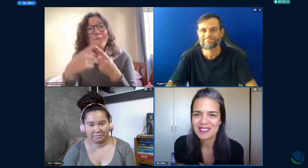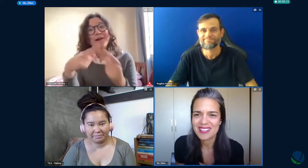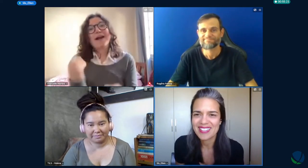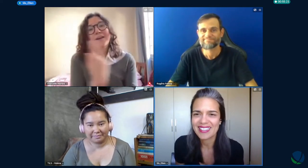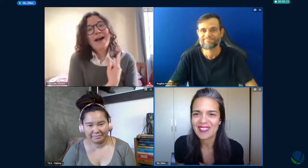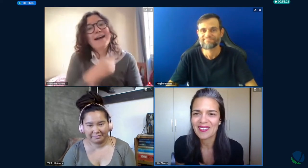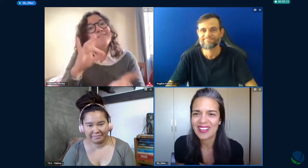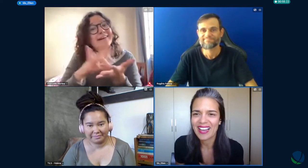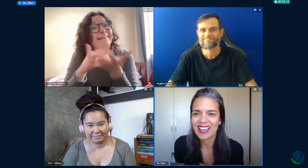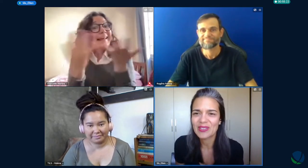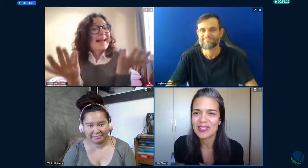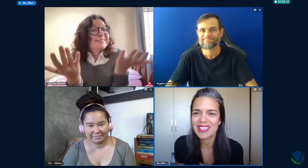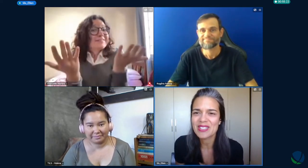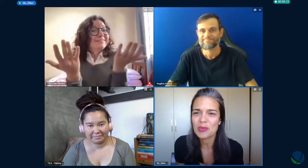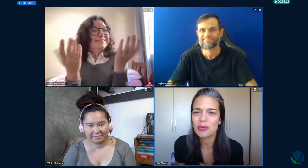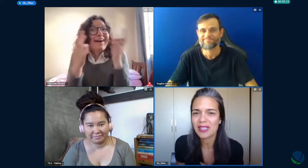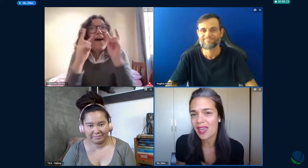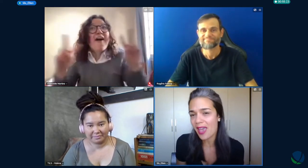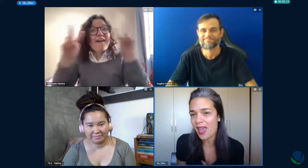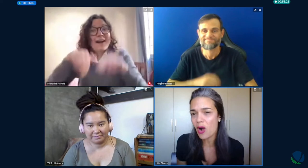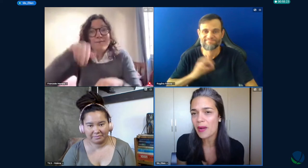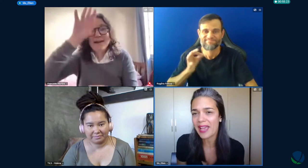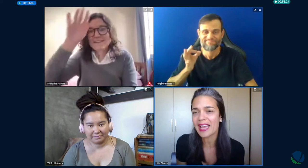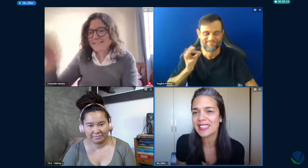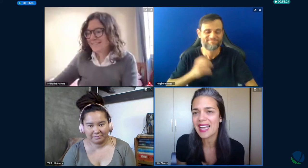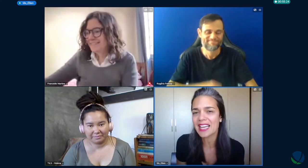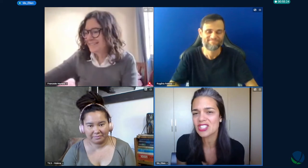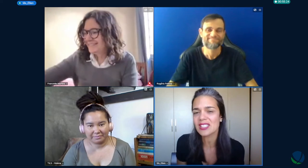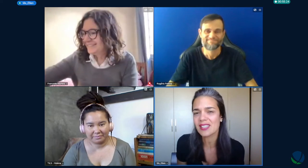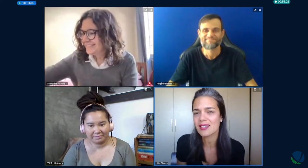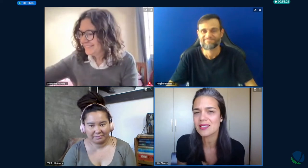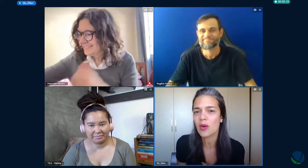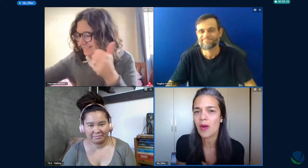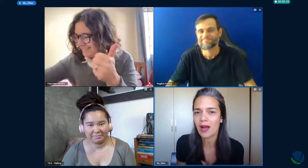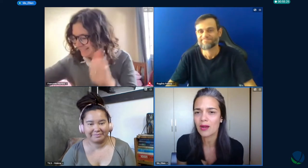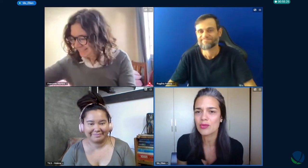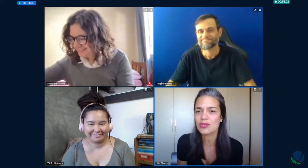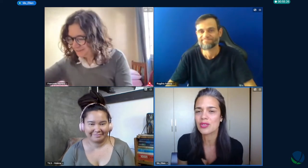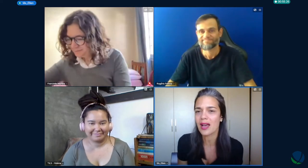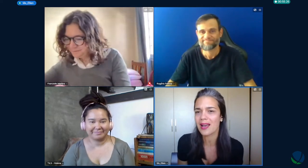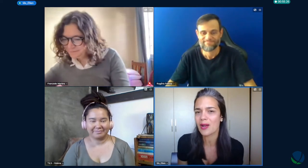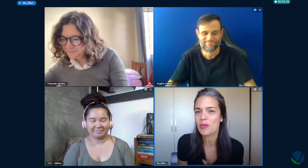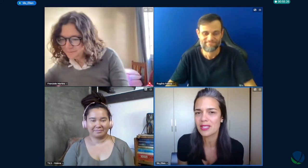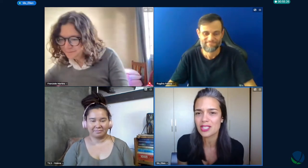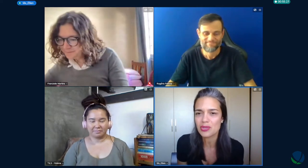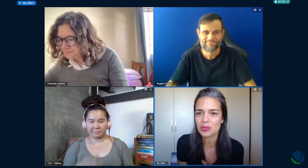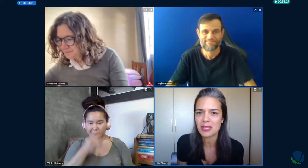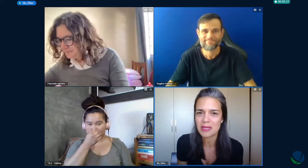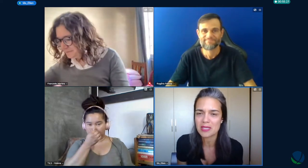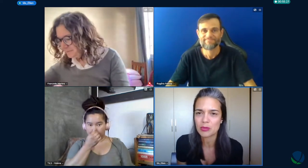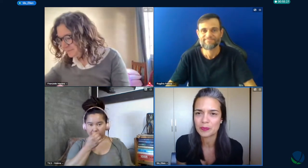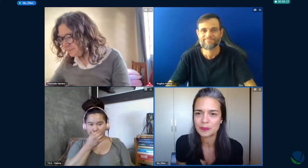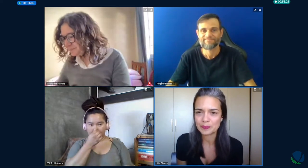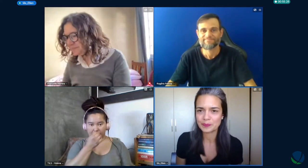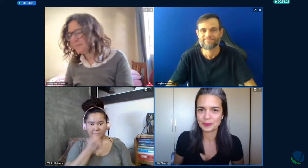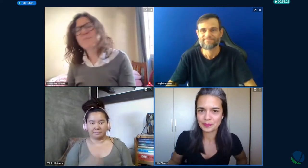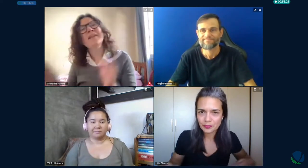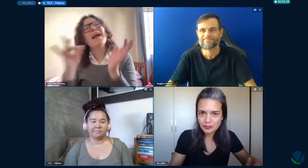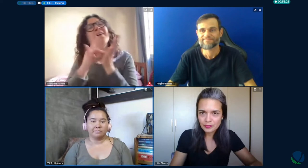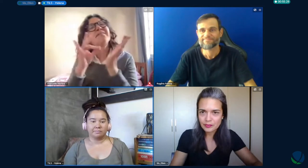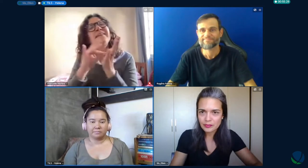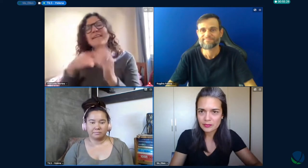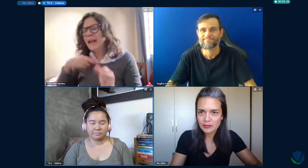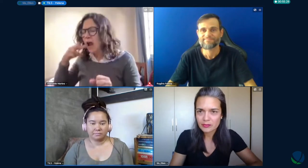eu gostei de você ter colocado isso, porque é uma realidade em relação à comunidade surda mesmo.